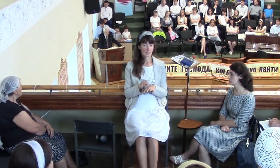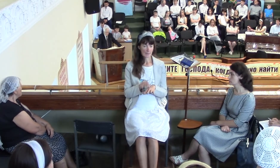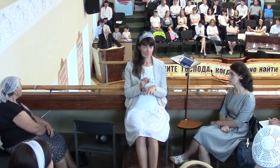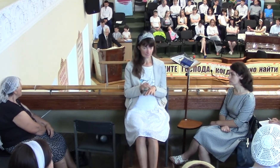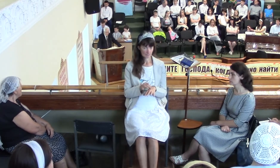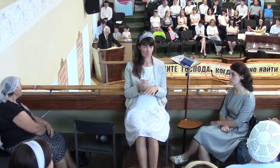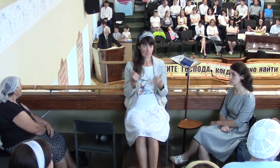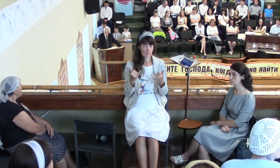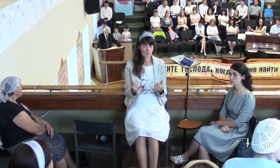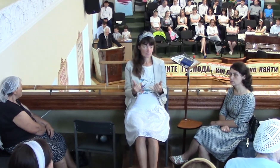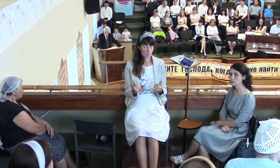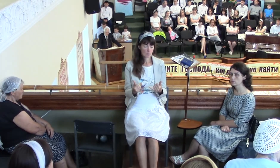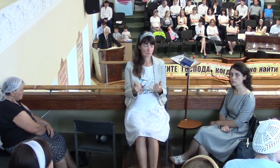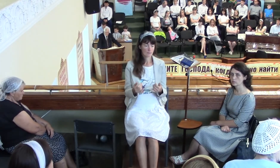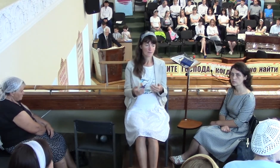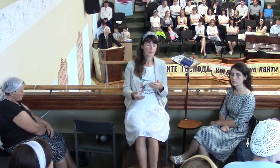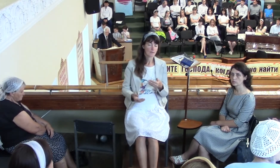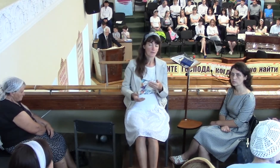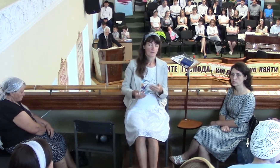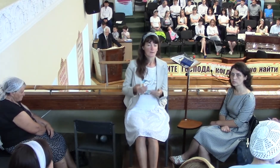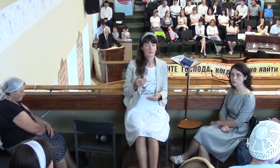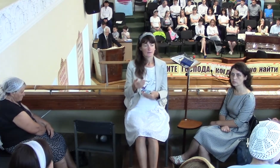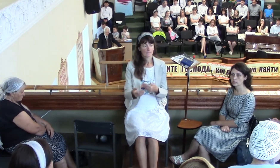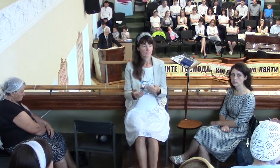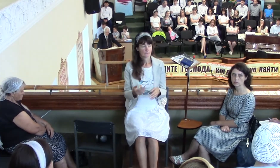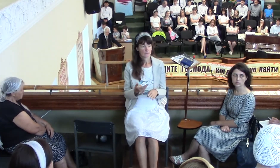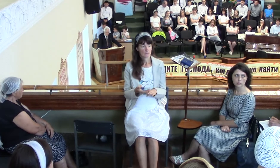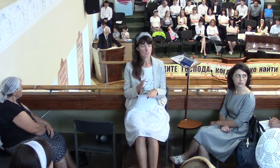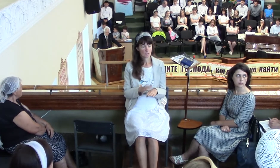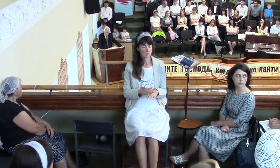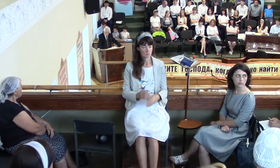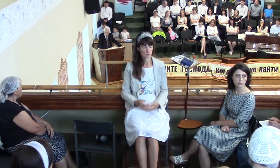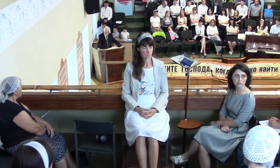Теперь завтра собрание. У нас нет, нужно вести собрание.